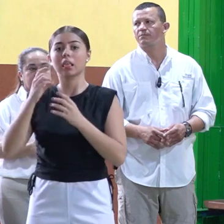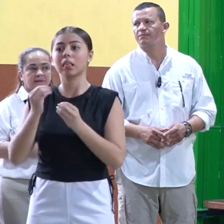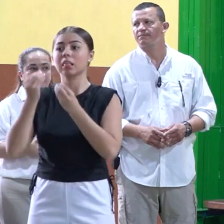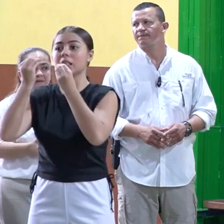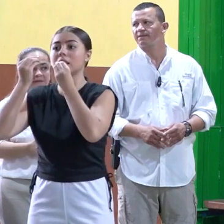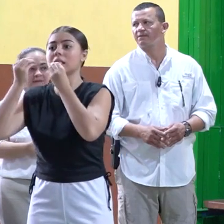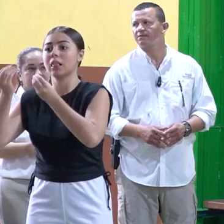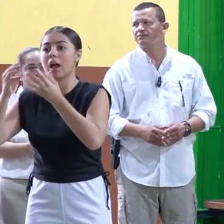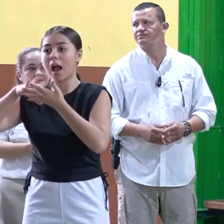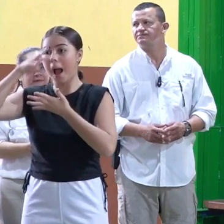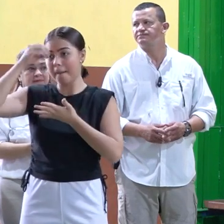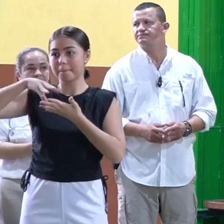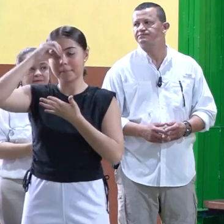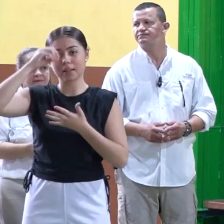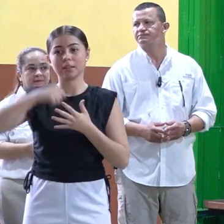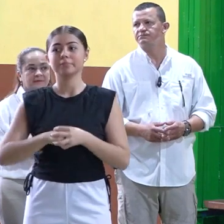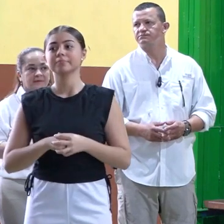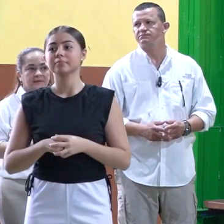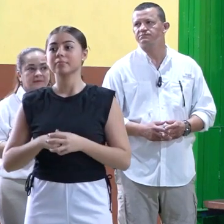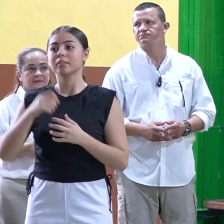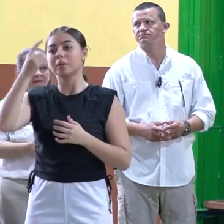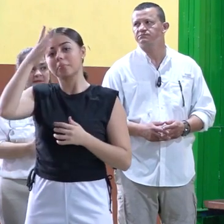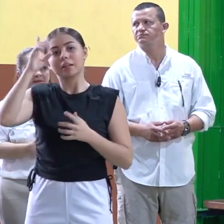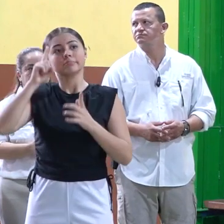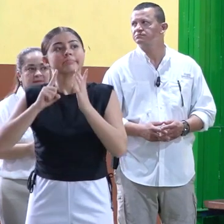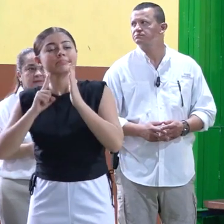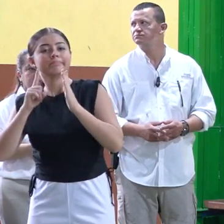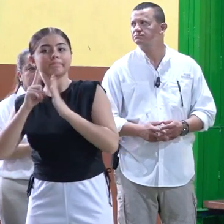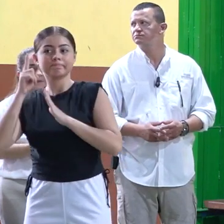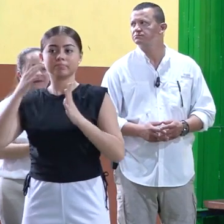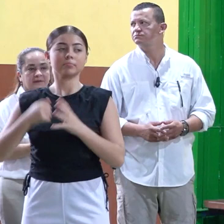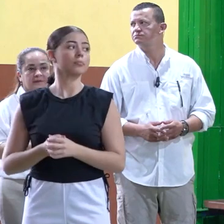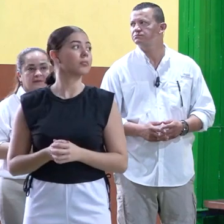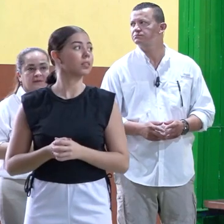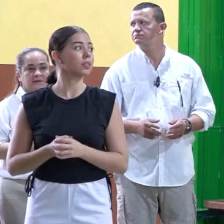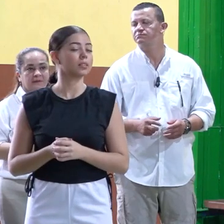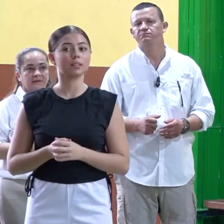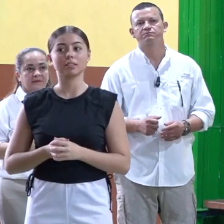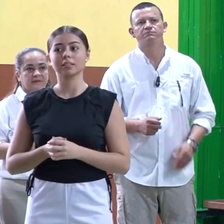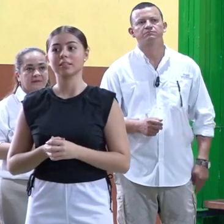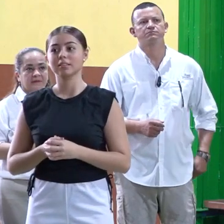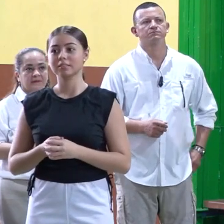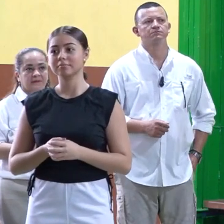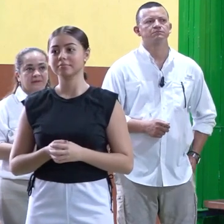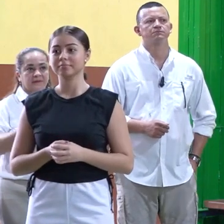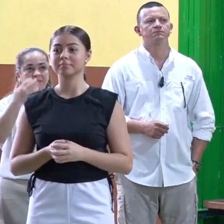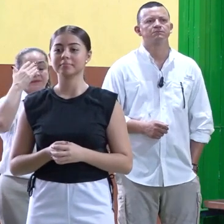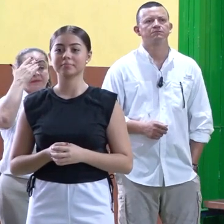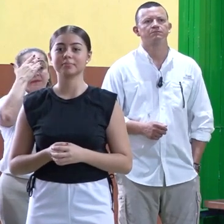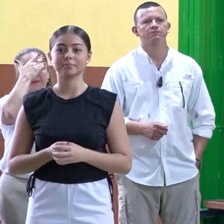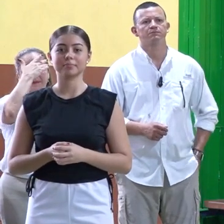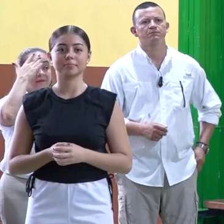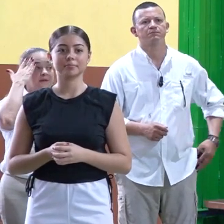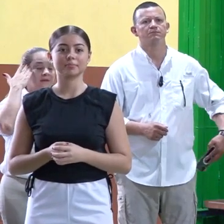cerebro para producir, generar valor. I was extremely impressed by the